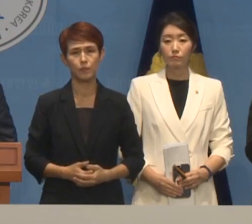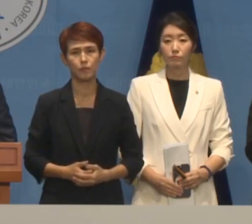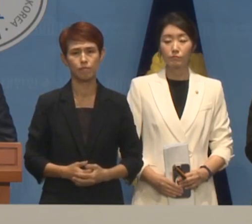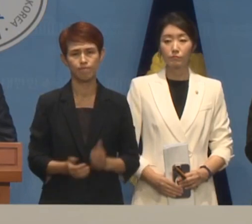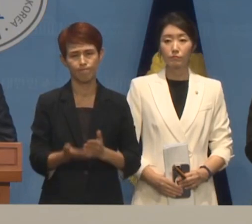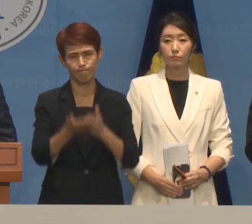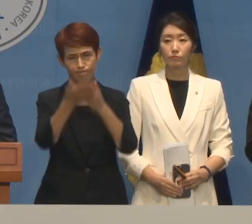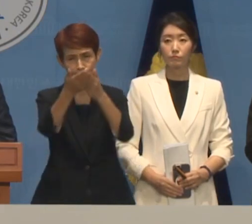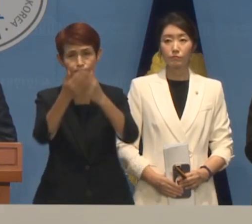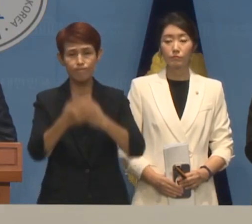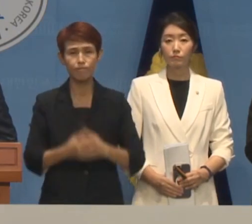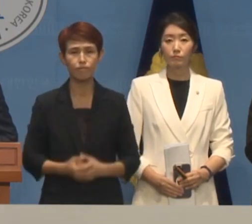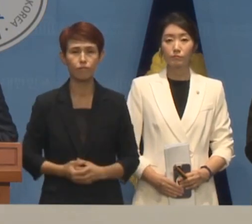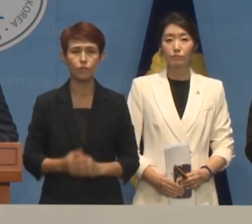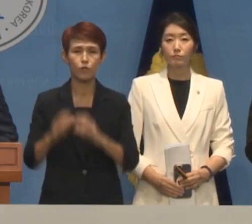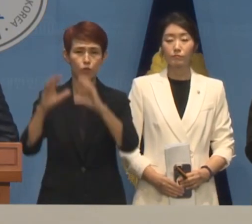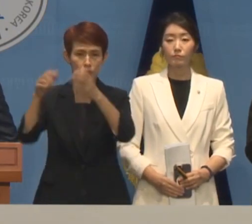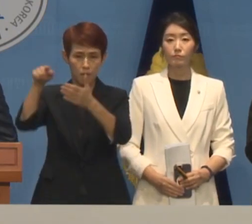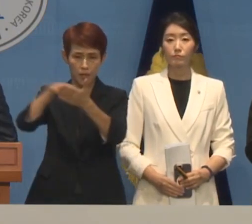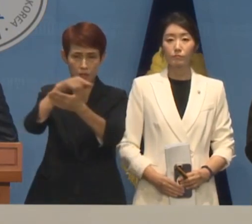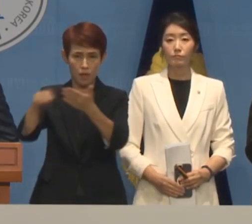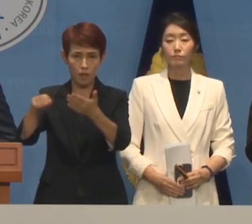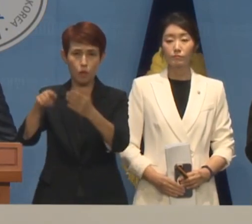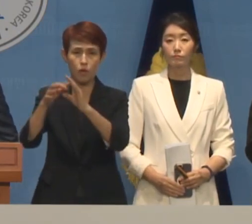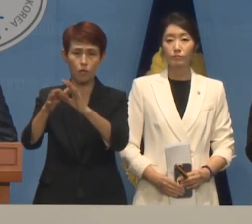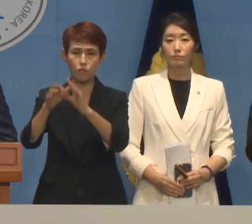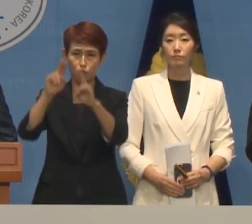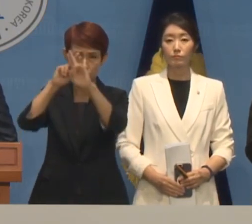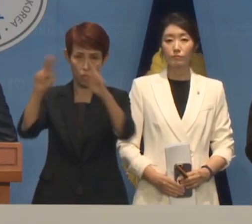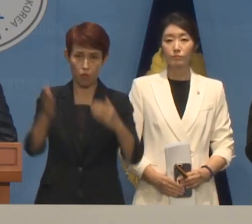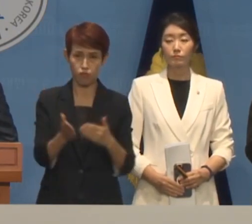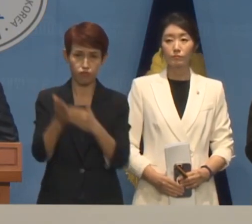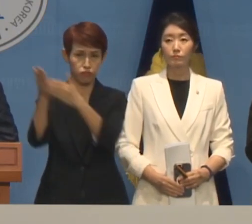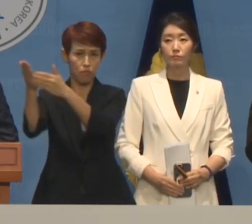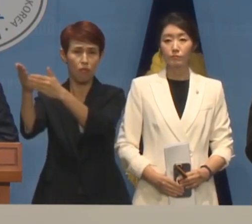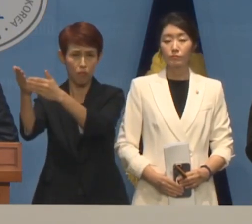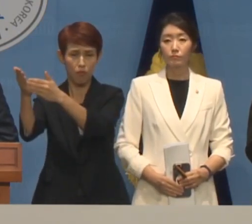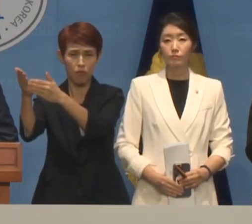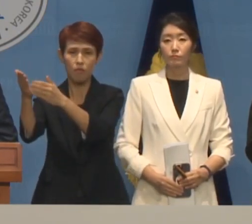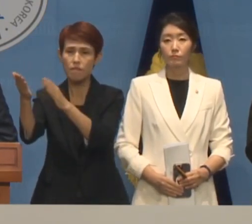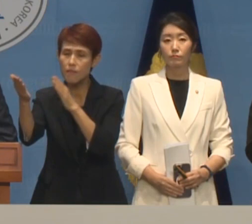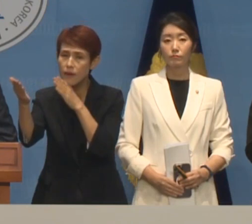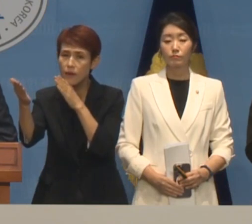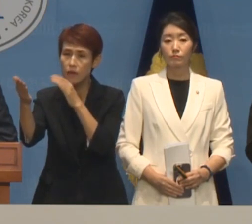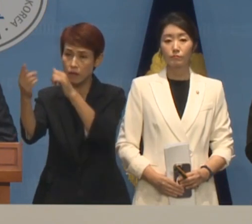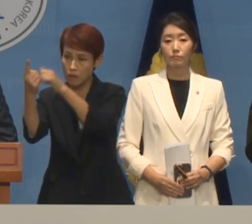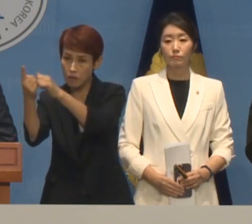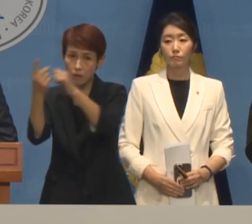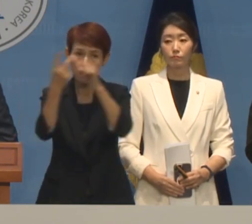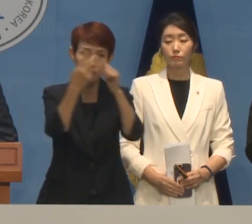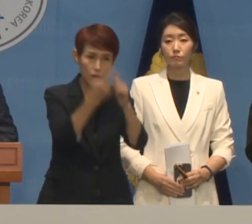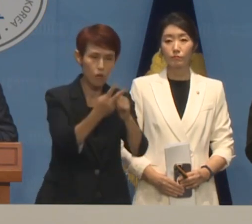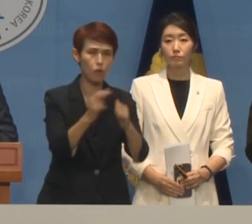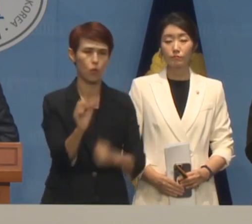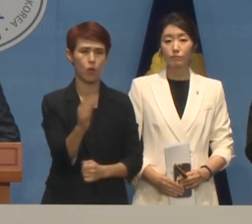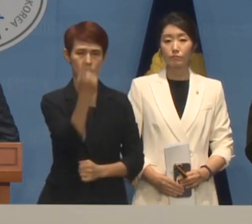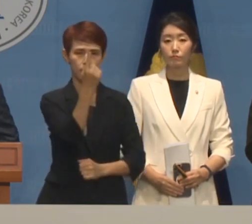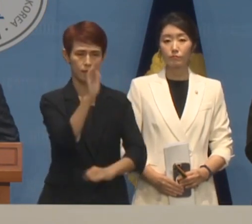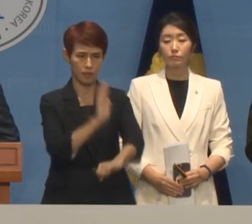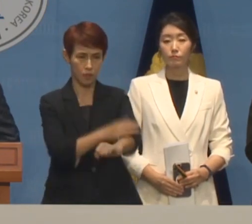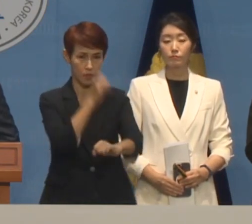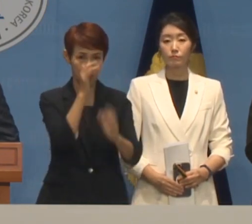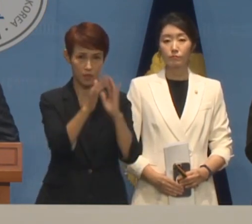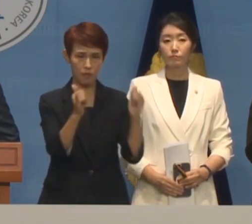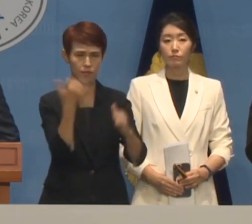요구합니다. 국제배상 취소를 제기하더라도 그 원인 제공자에 대해서 반드시